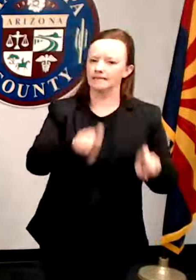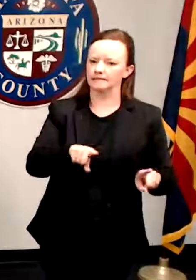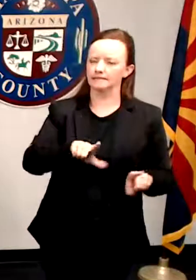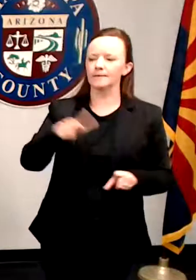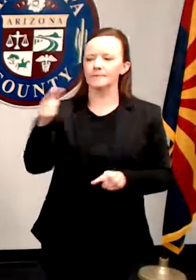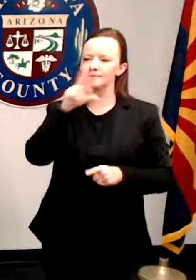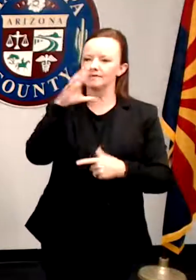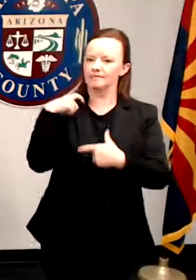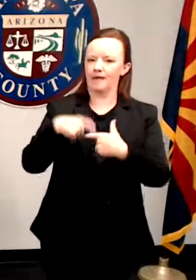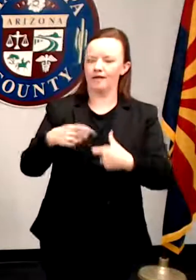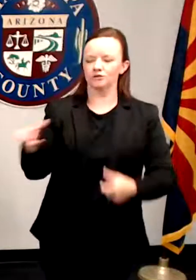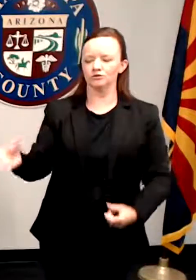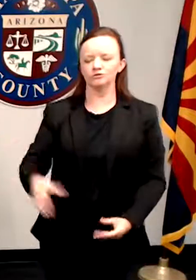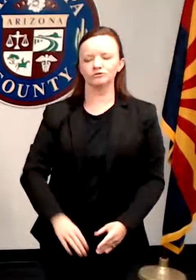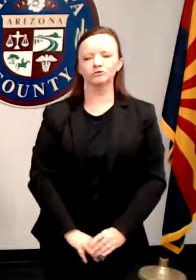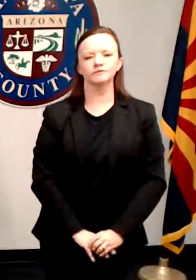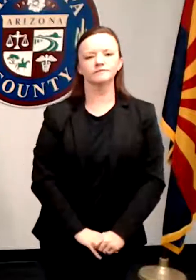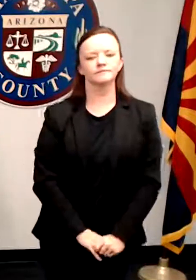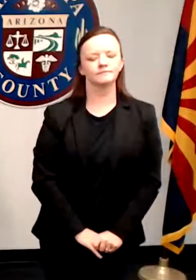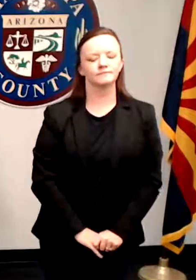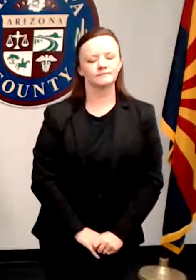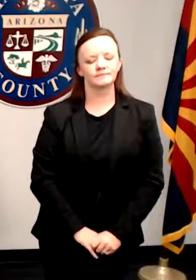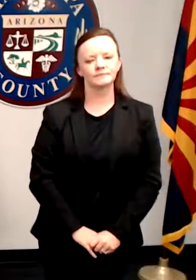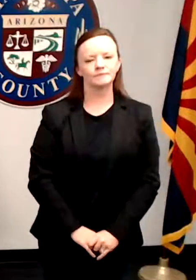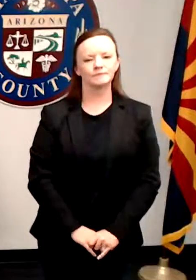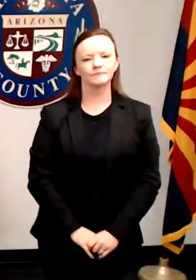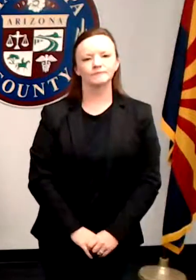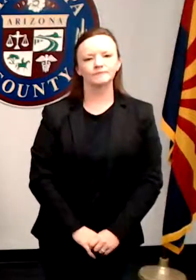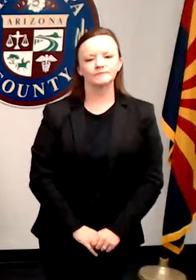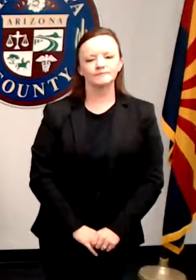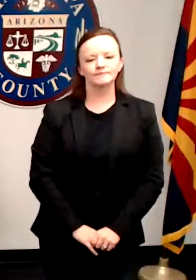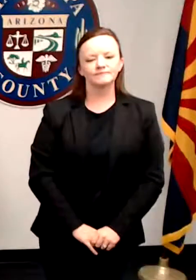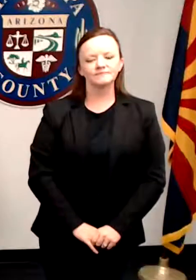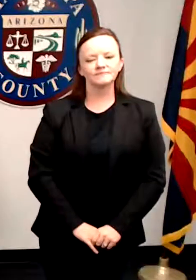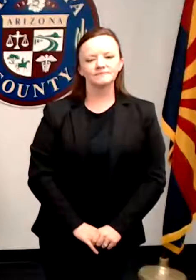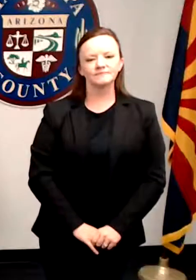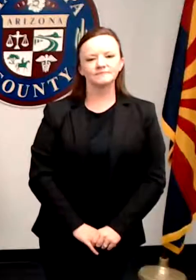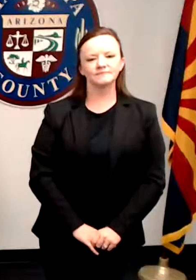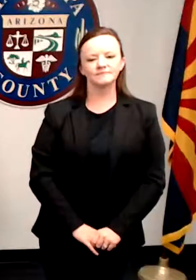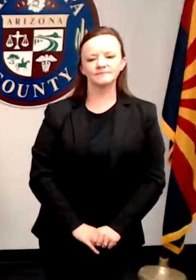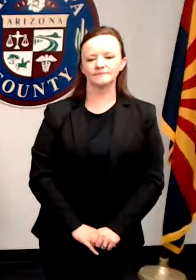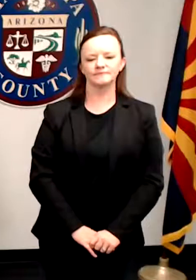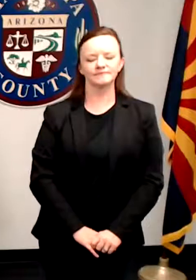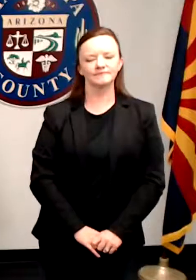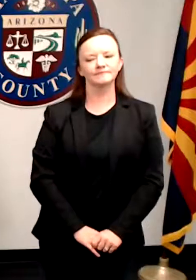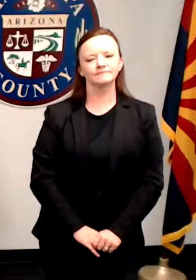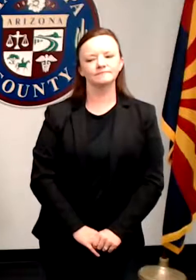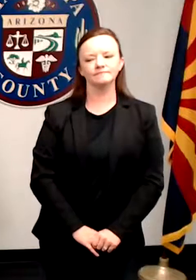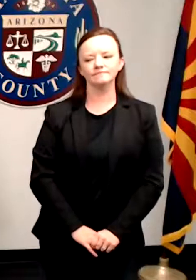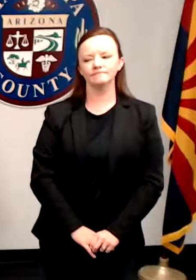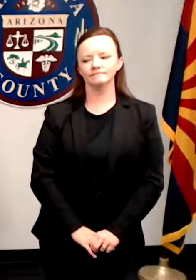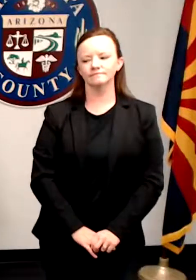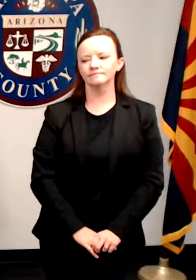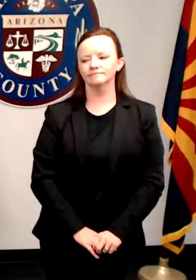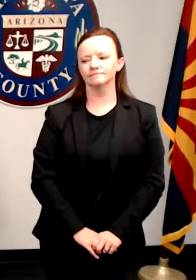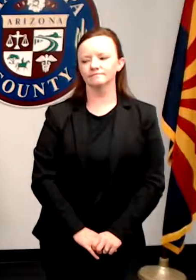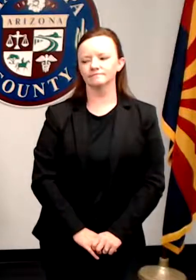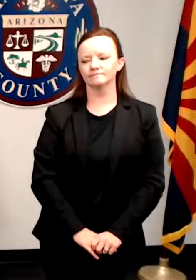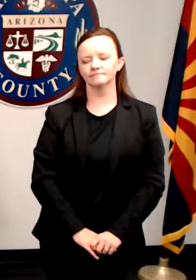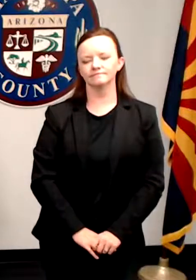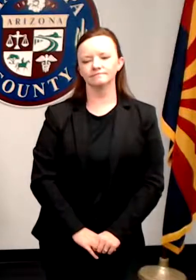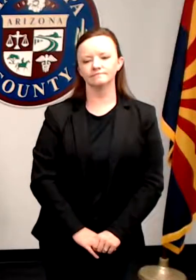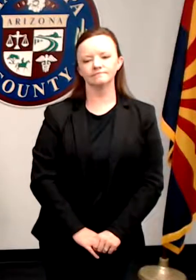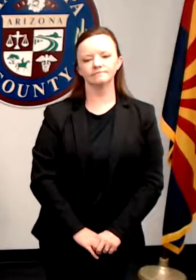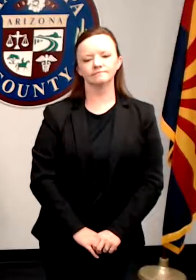La pregunta fue que si es importante hacer estas pruebas masivas de las que se ha estado hablando, que sucederán empezando este fin de semana, y por qué es